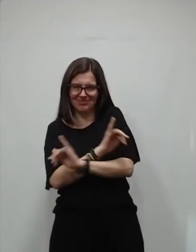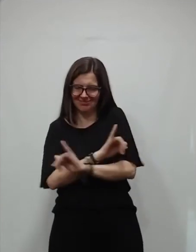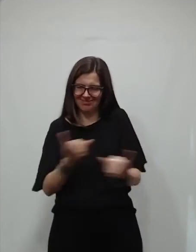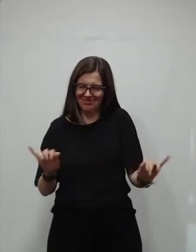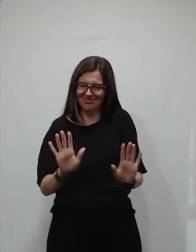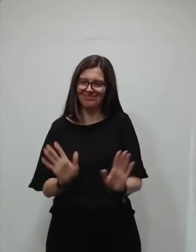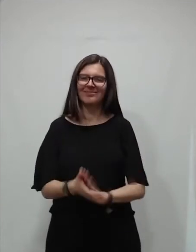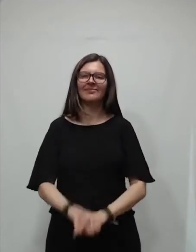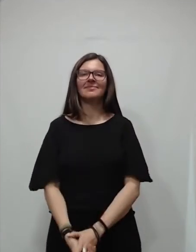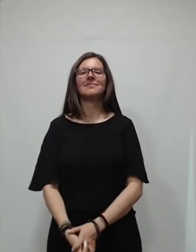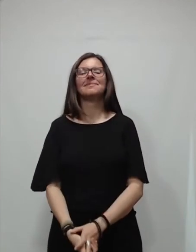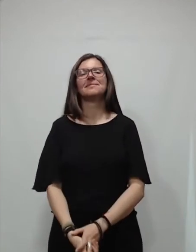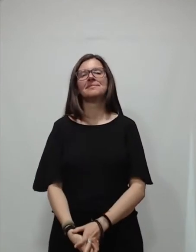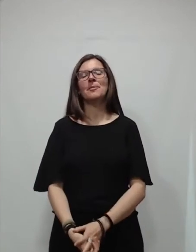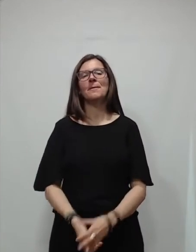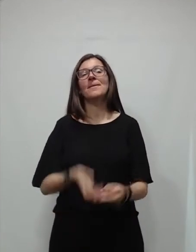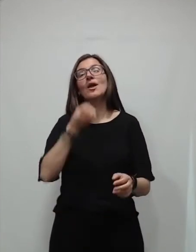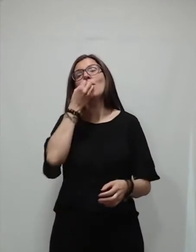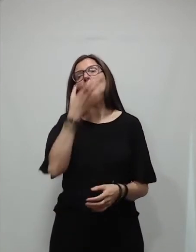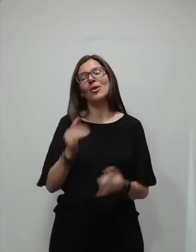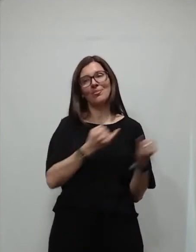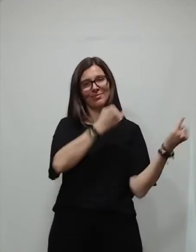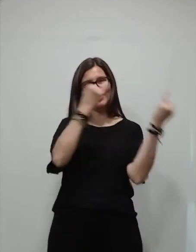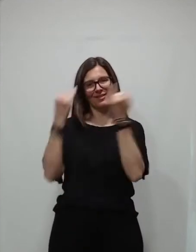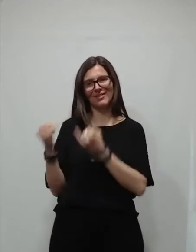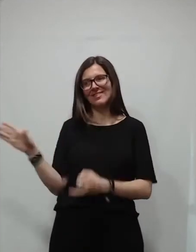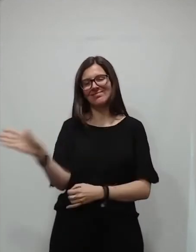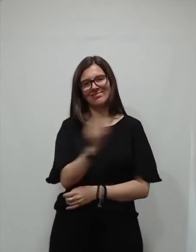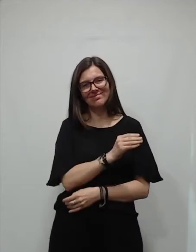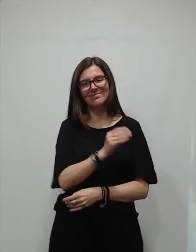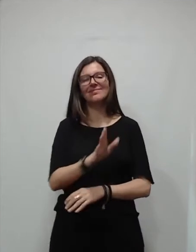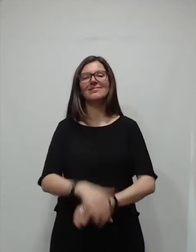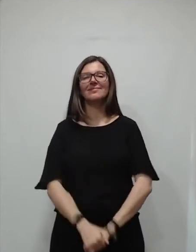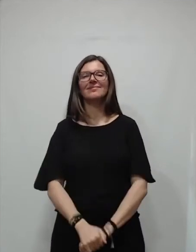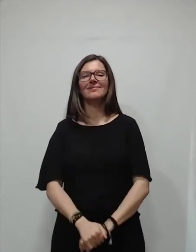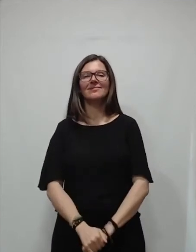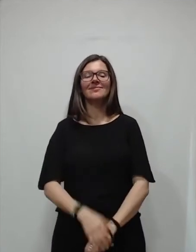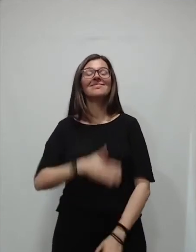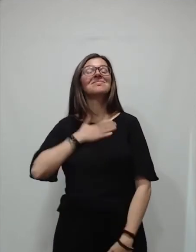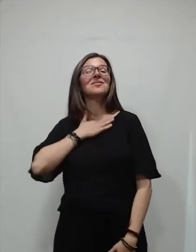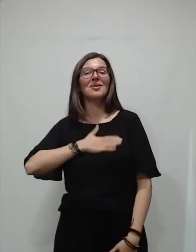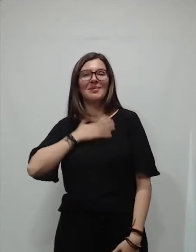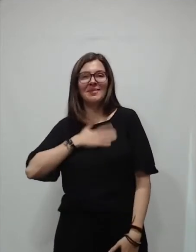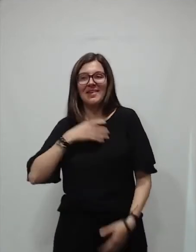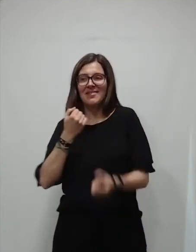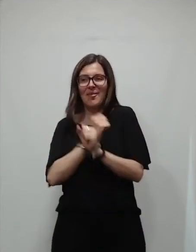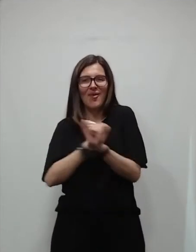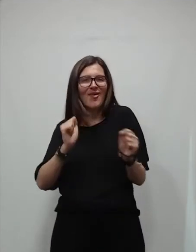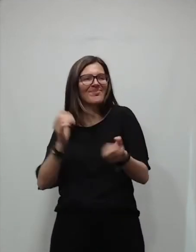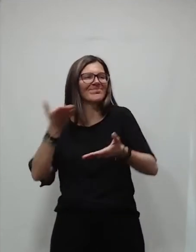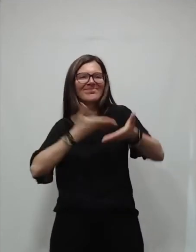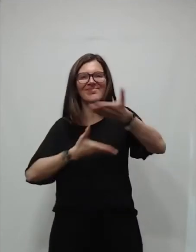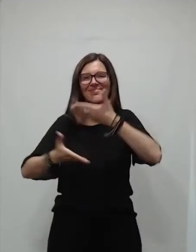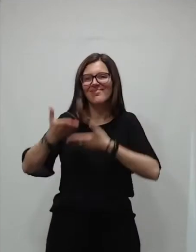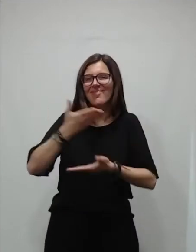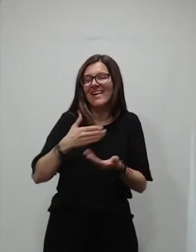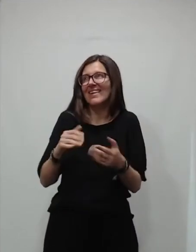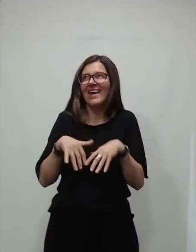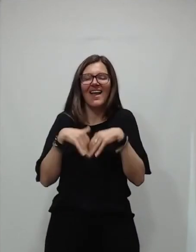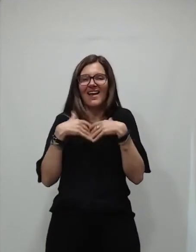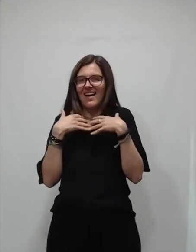Nueva. Bueno, buenos días a todos. Un placer poder compartir algunas